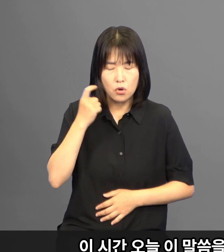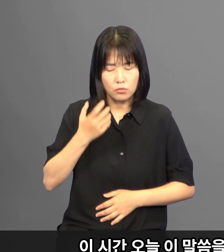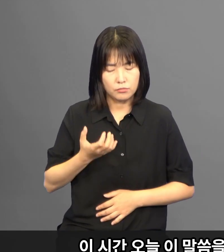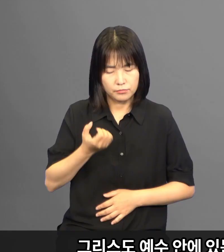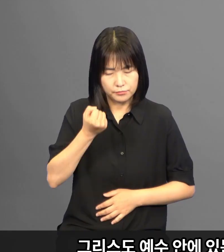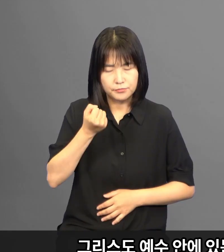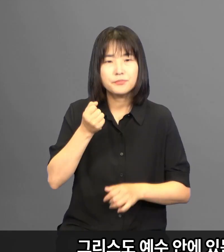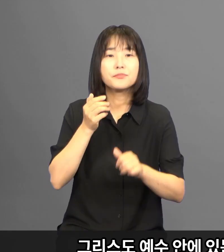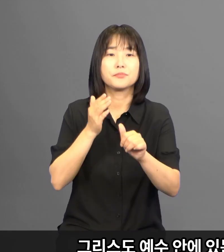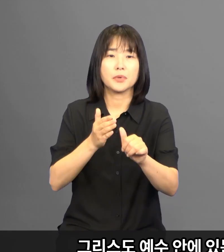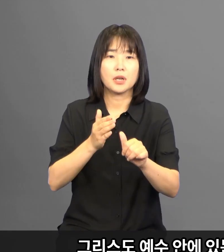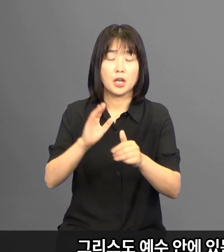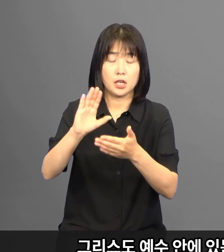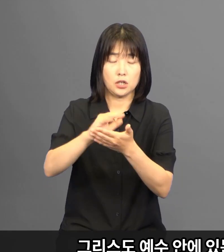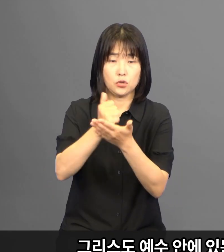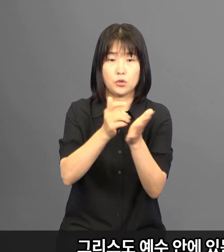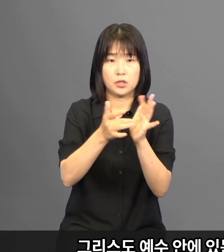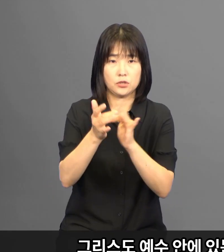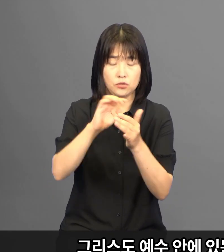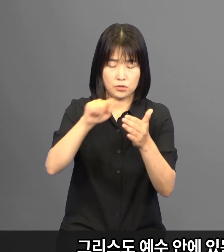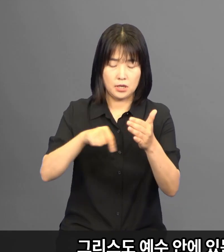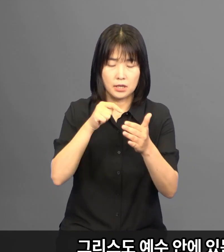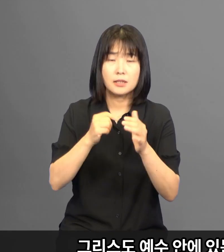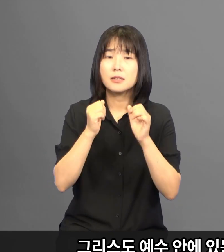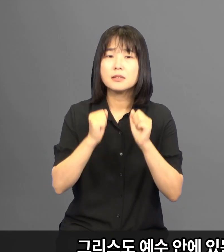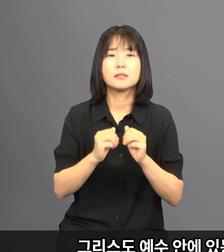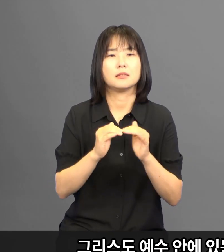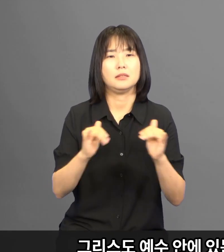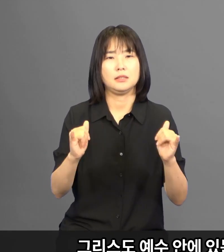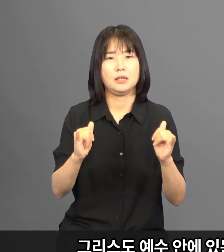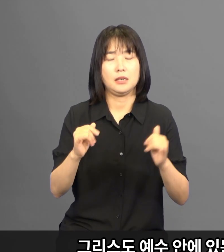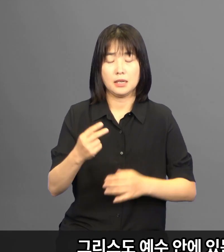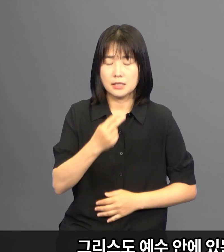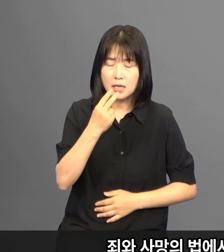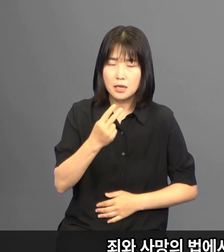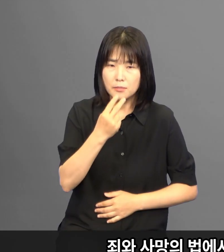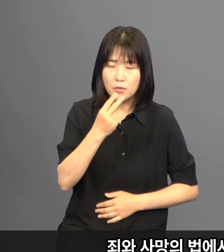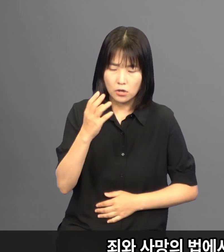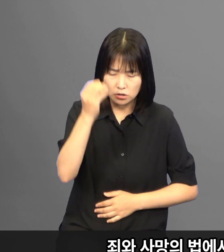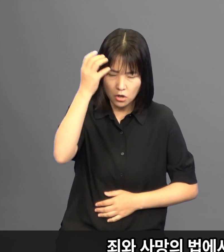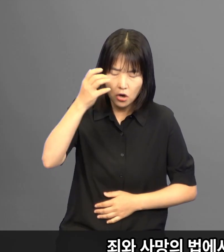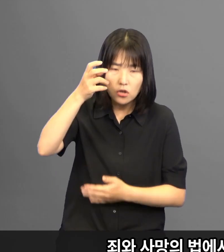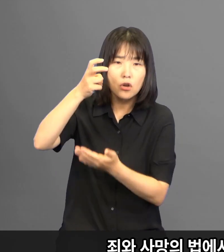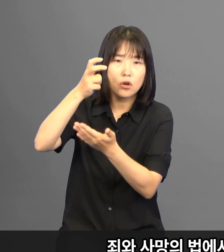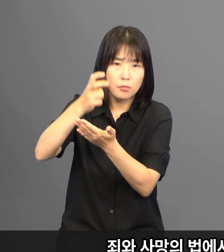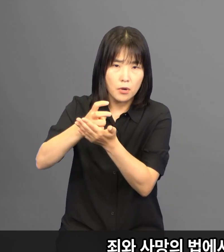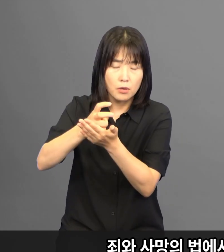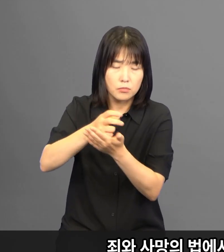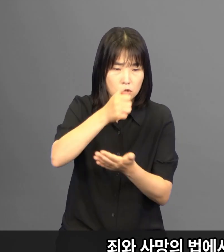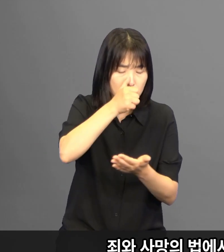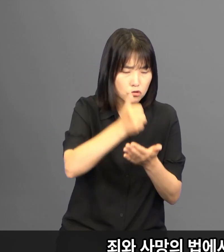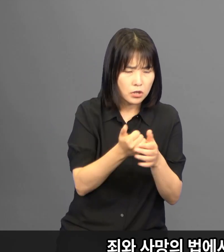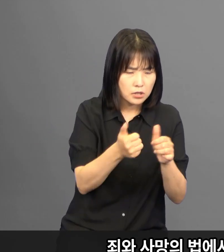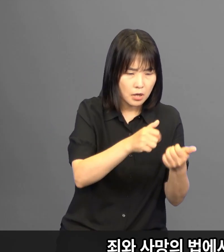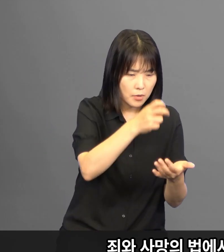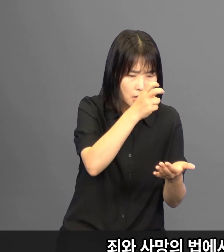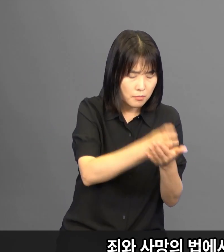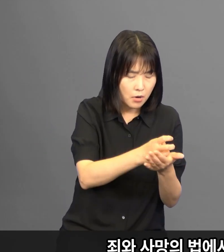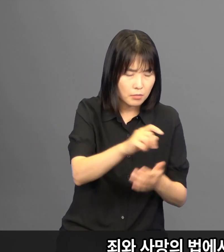취하십시오. 그리스도 예수 안에 있는 자들은 생명의 성령의 법이 죄와 사망의 법에서